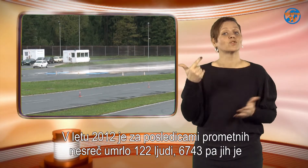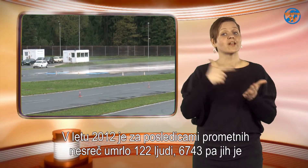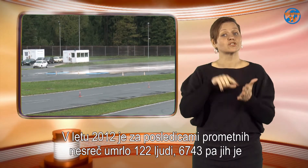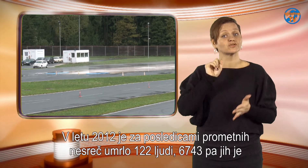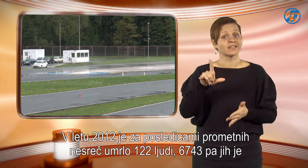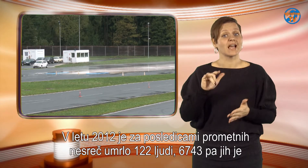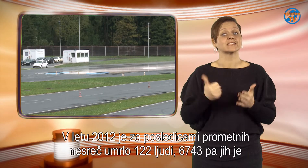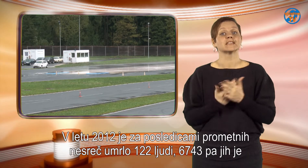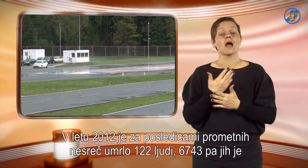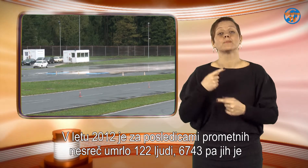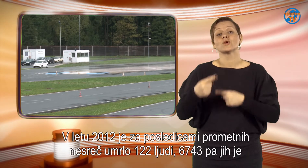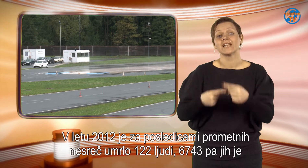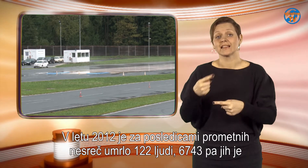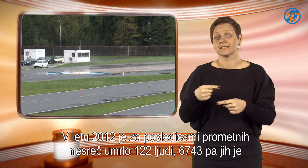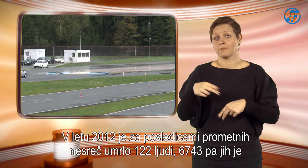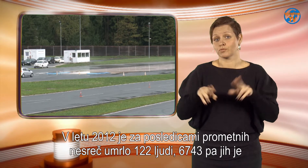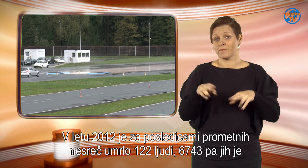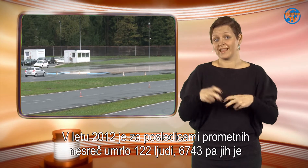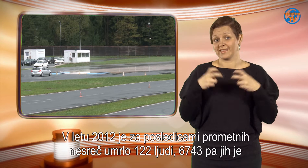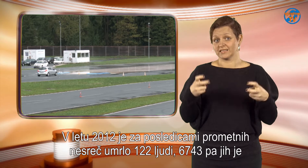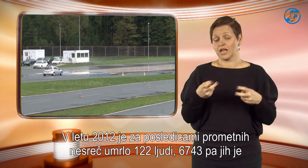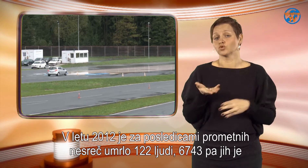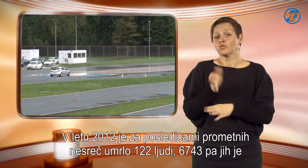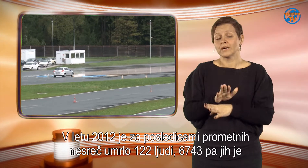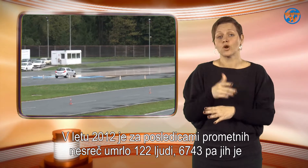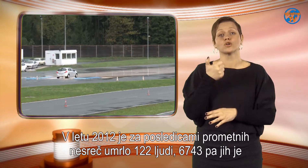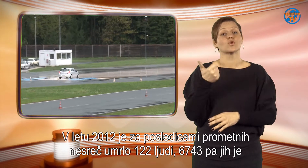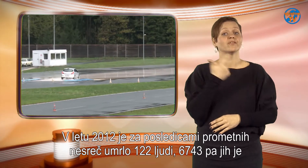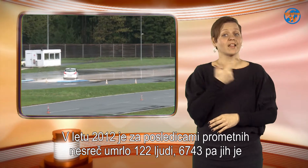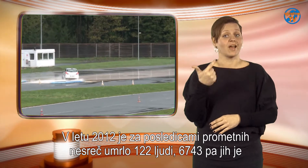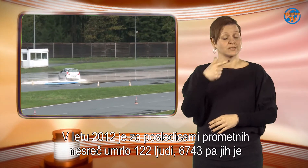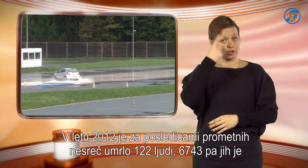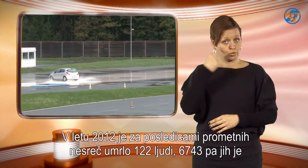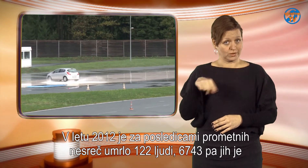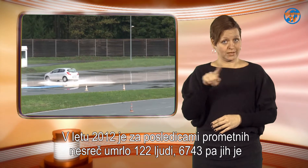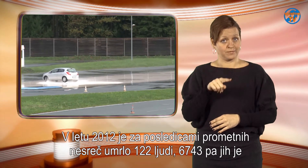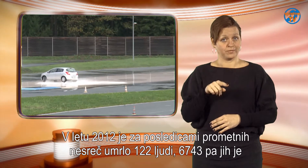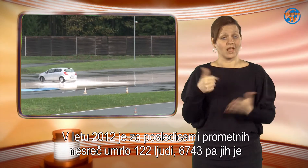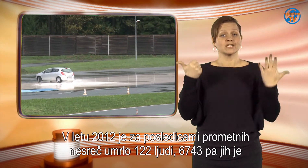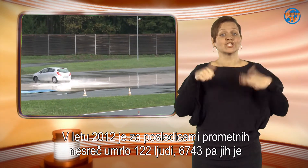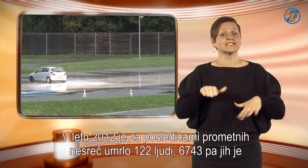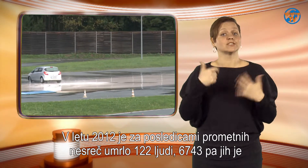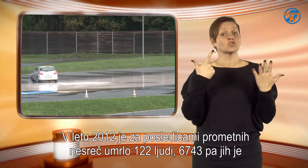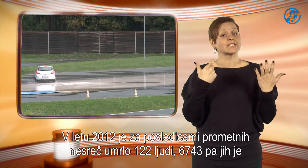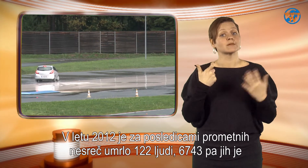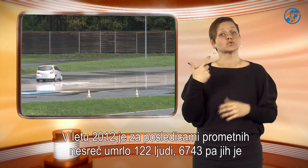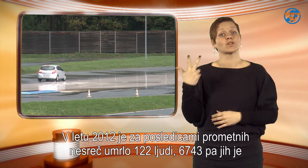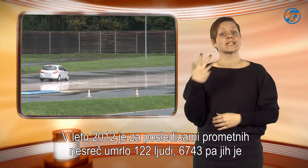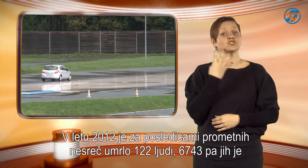V letu 2012 je za posledicami prometnih nesreč umrlo 122 ljudi.